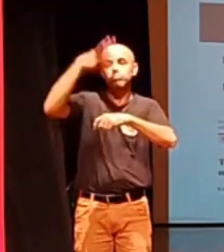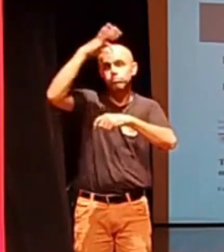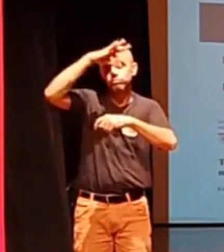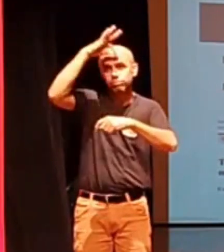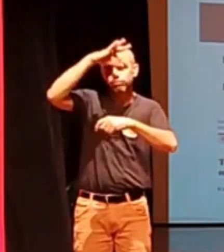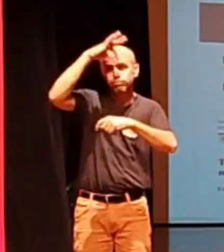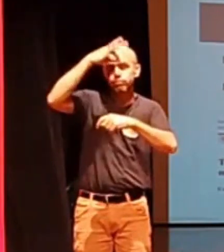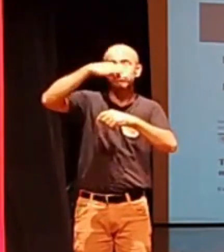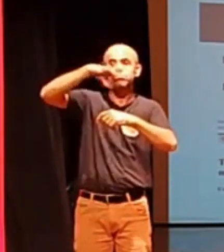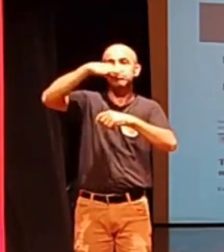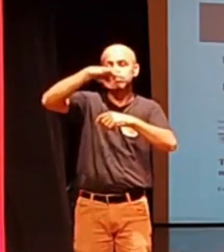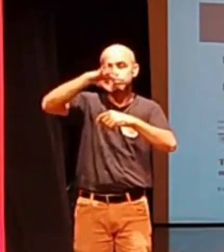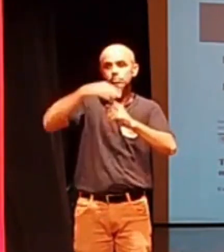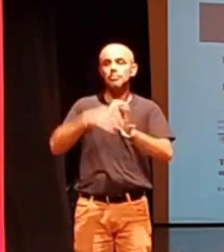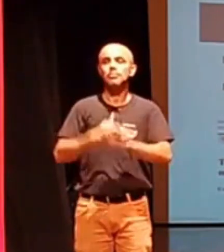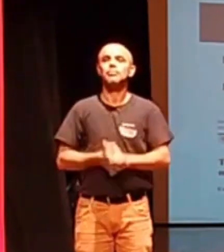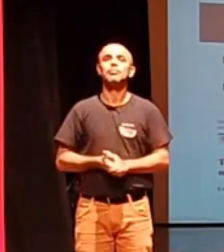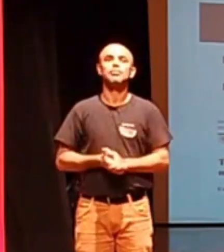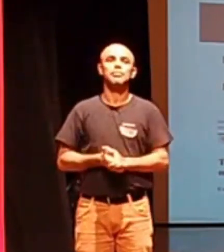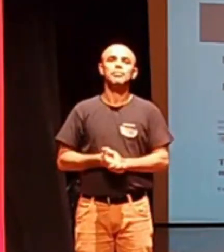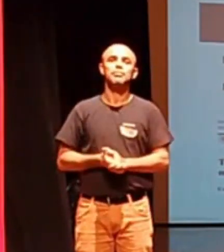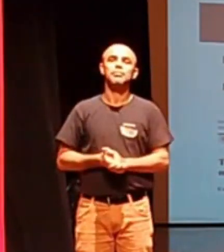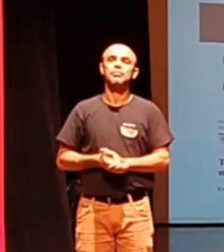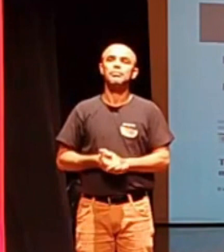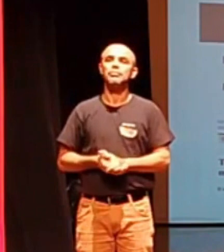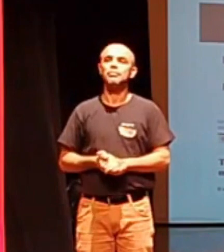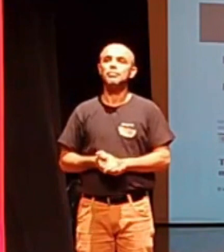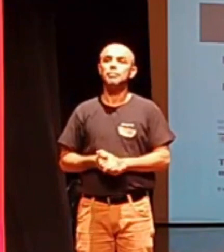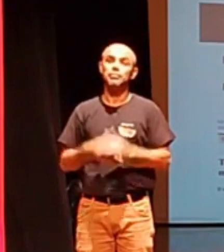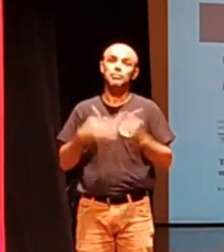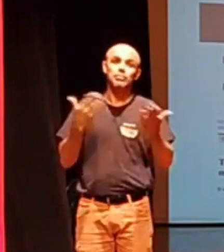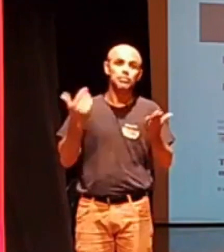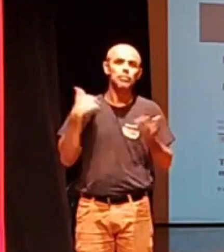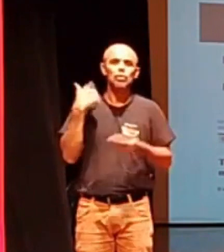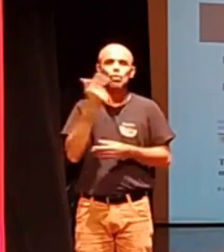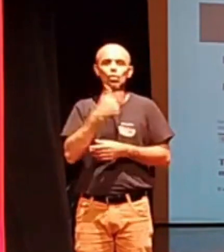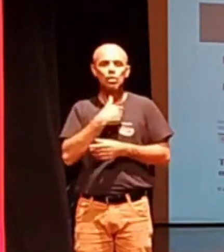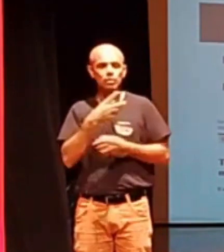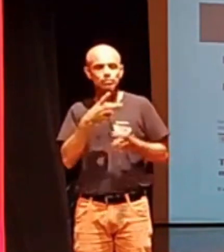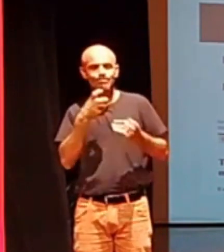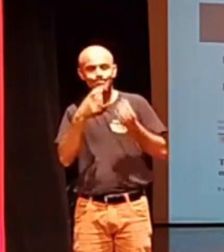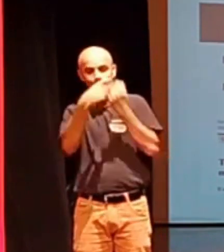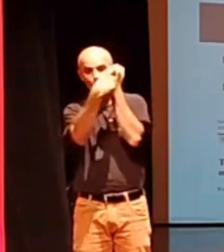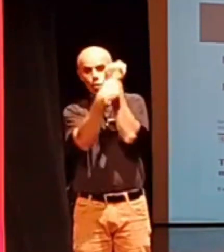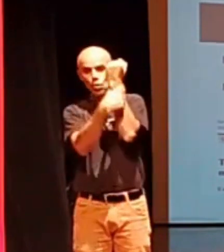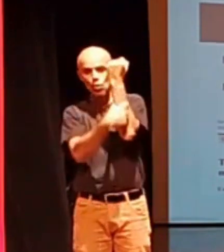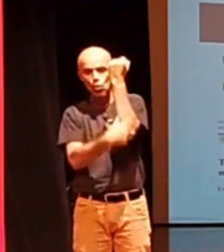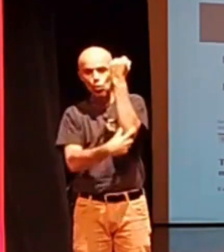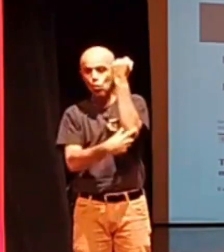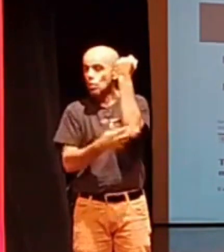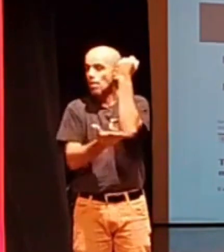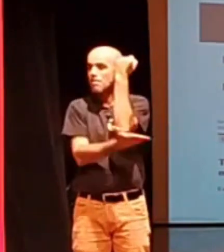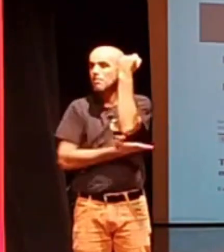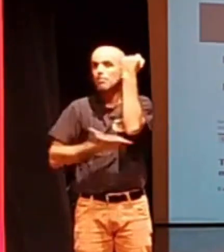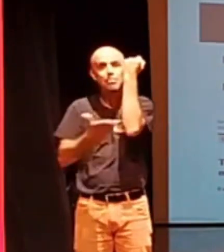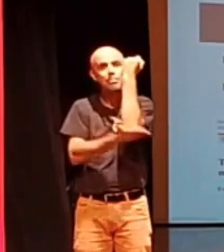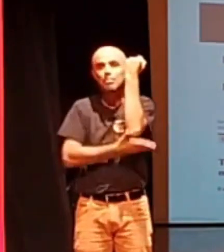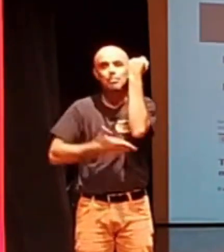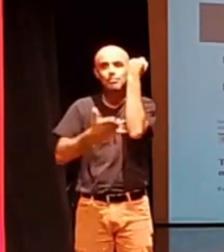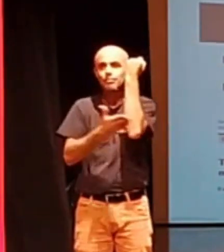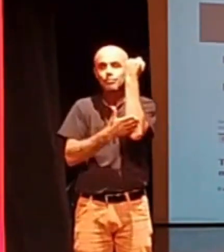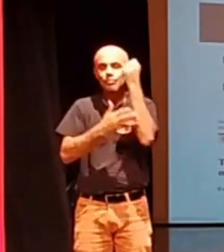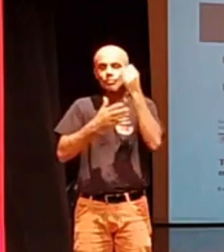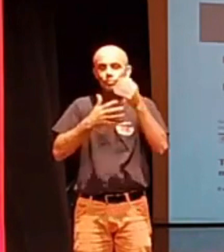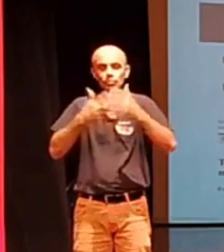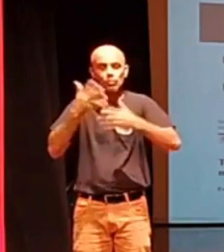na relação. Né? Então, a gente está vendo que a coluna realmente é o centro de tudo, que vai